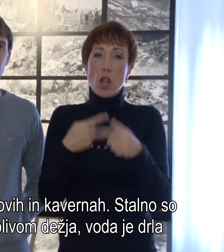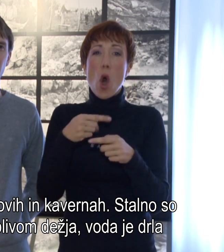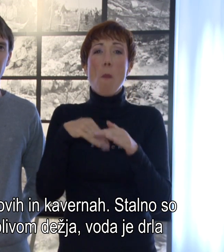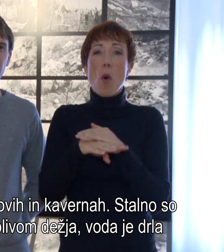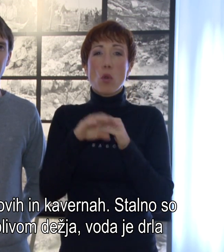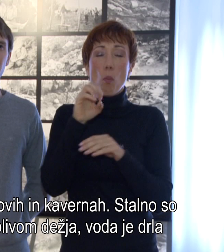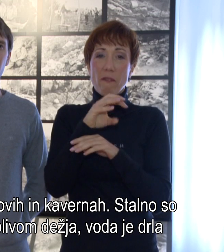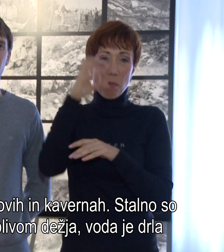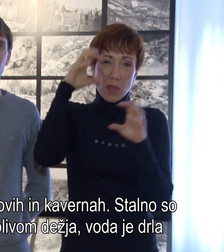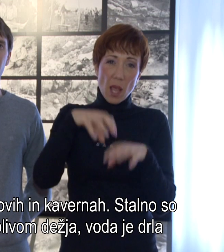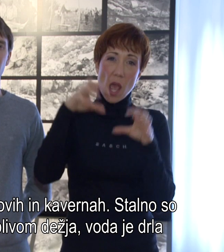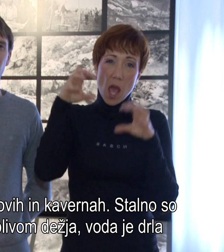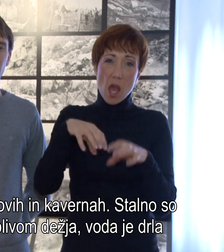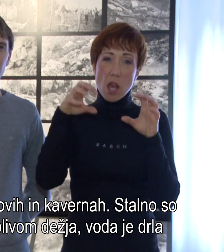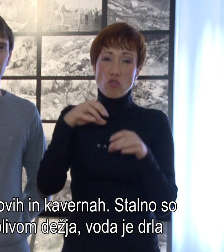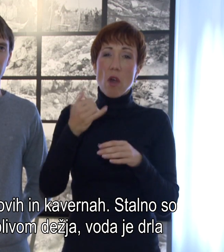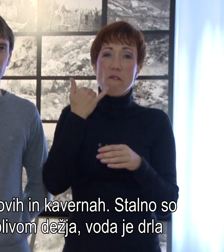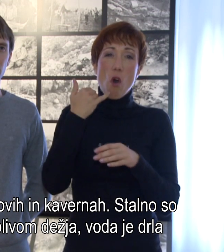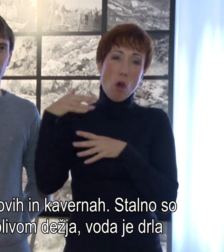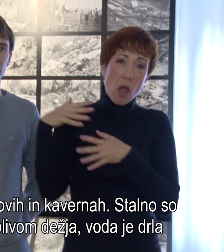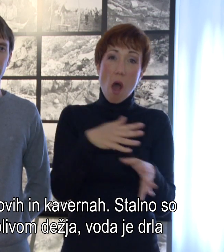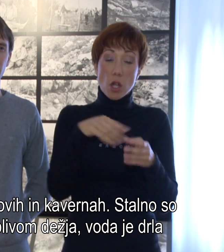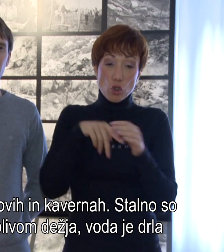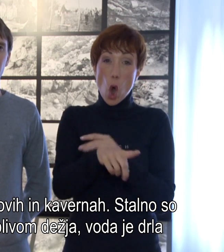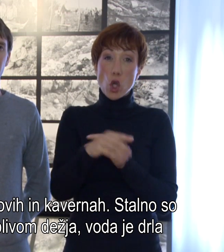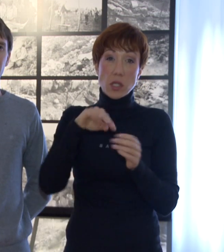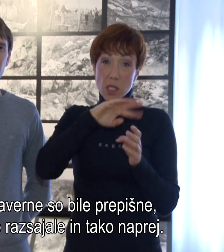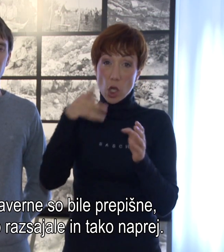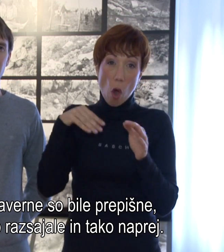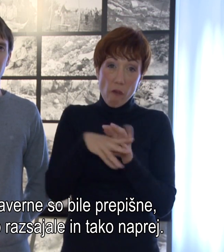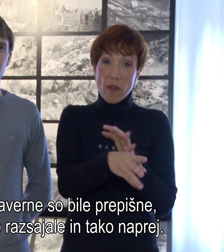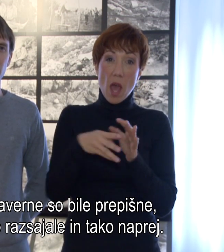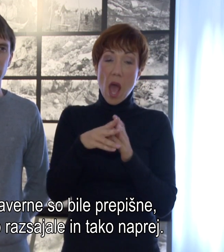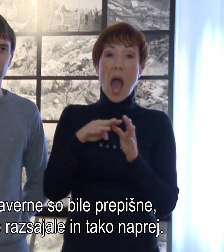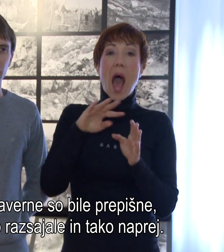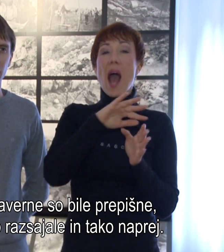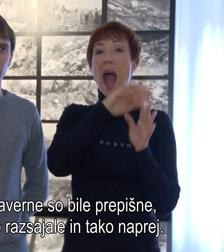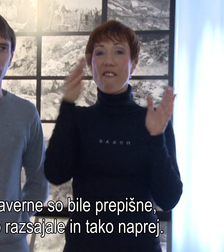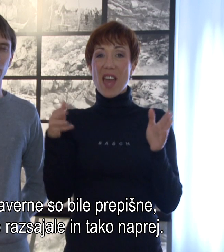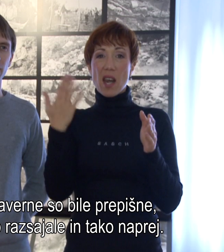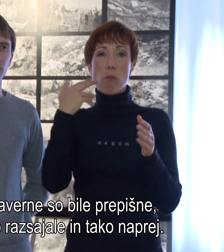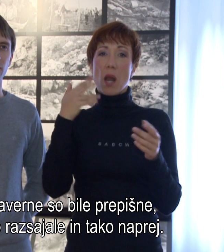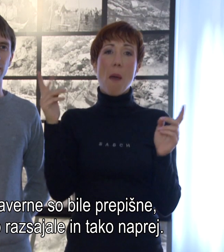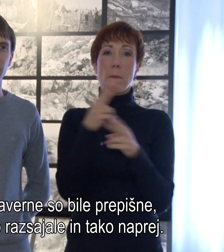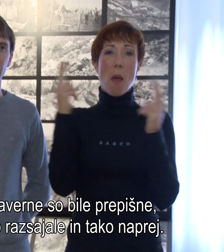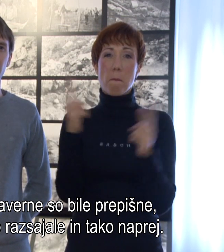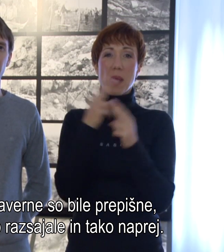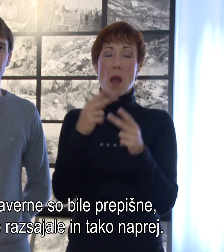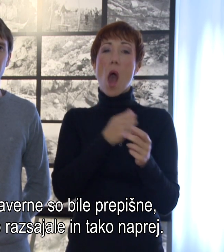dežja, voda je tekla skozi rove, kaverne so bile prepišne, bolezni so razsajale